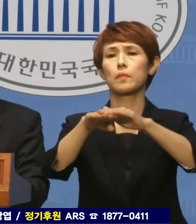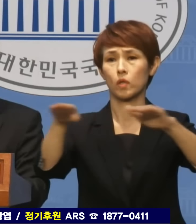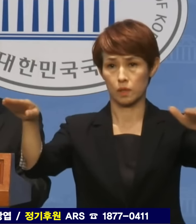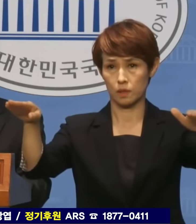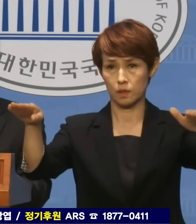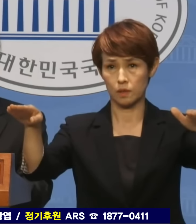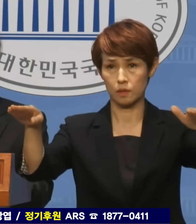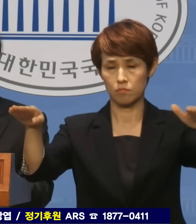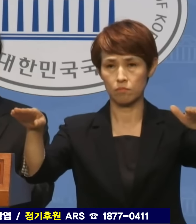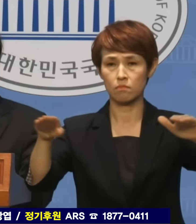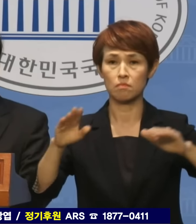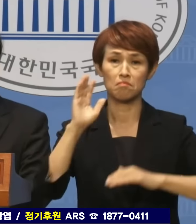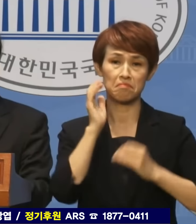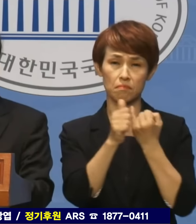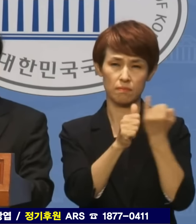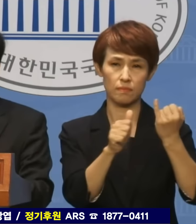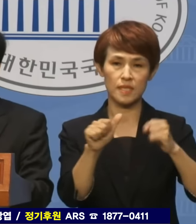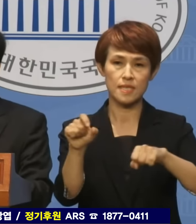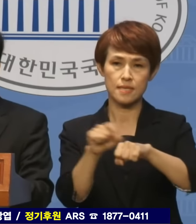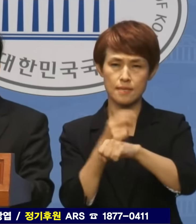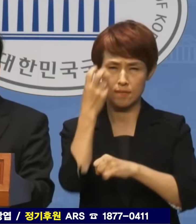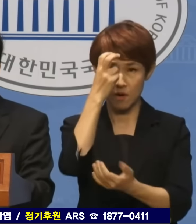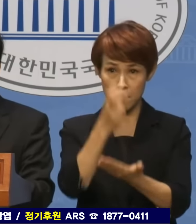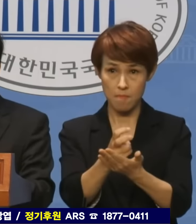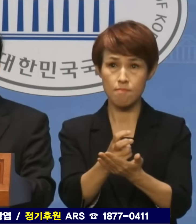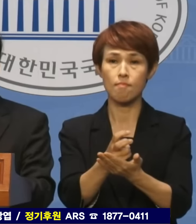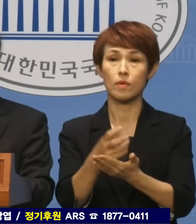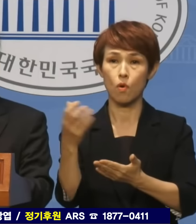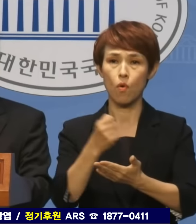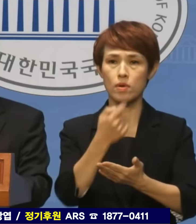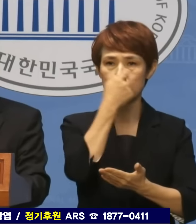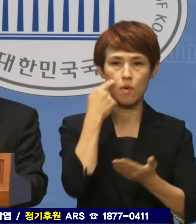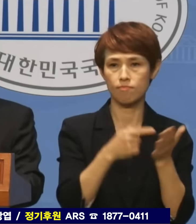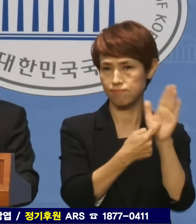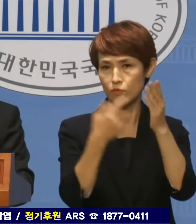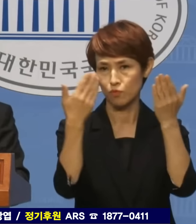진리를 김건희 종합특검 법안을 통해 증명하겠습니다.